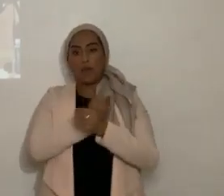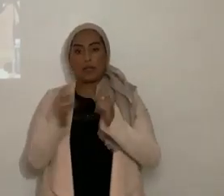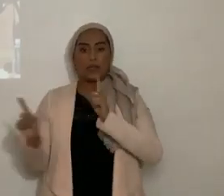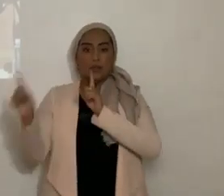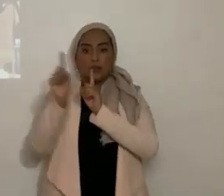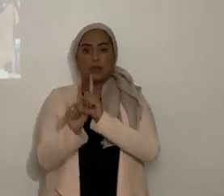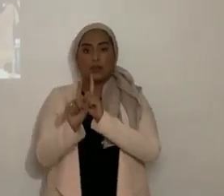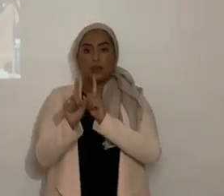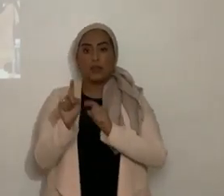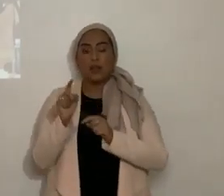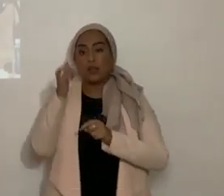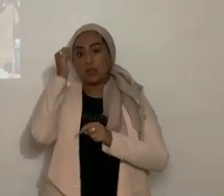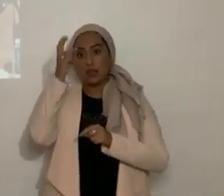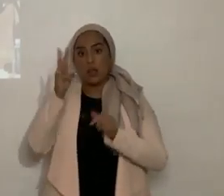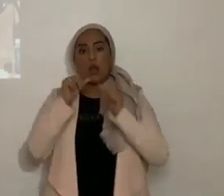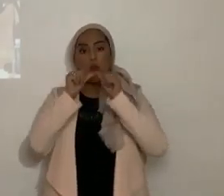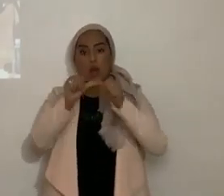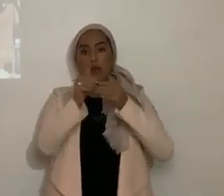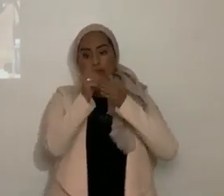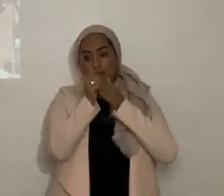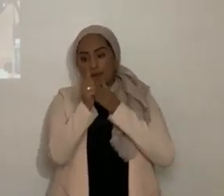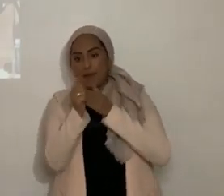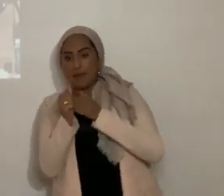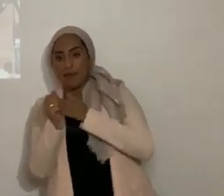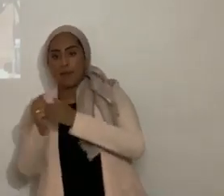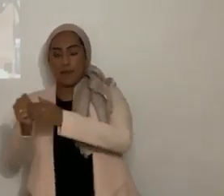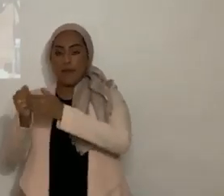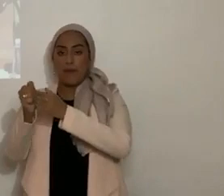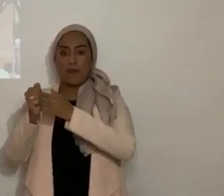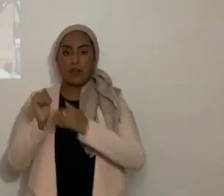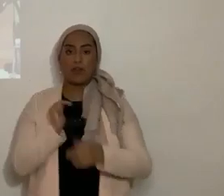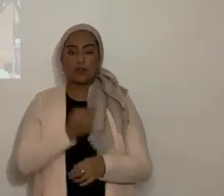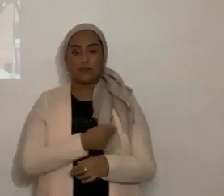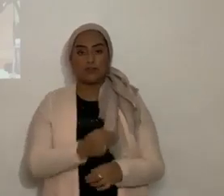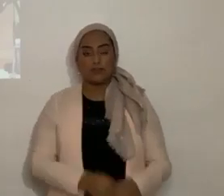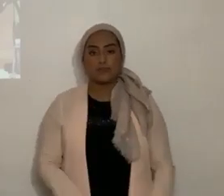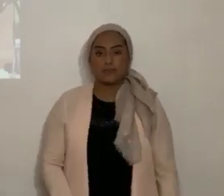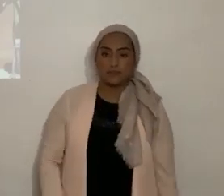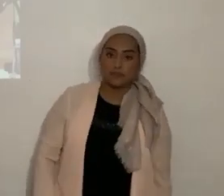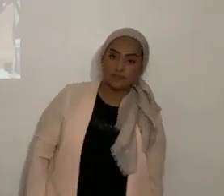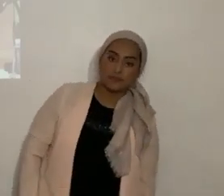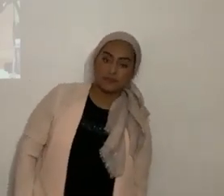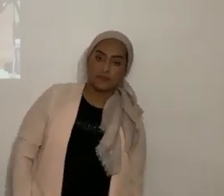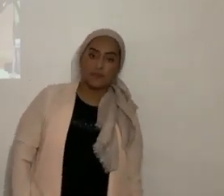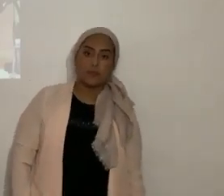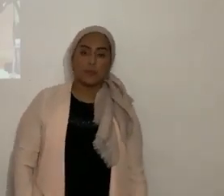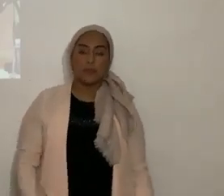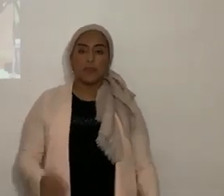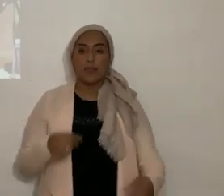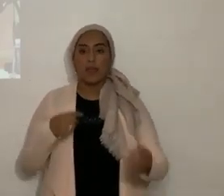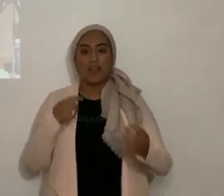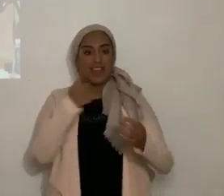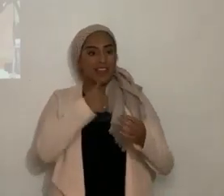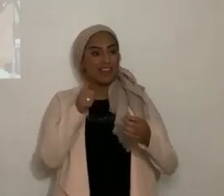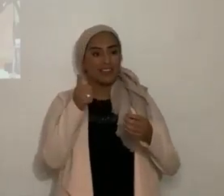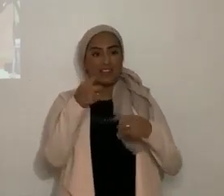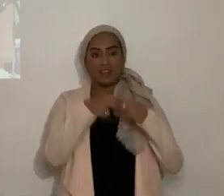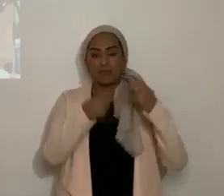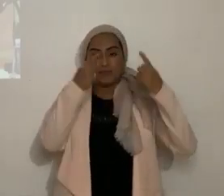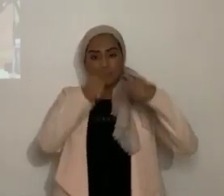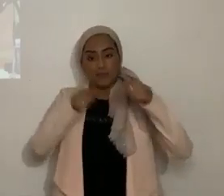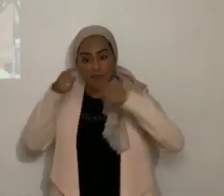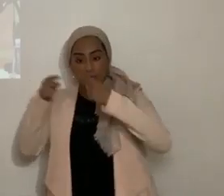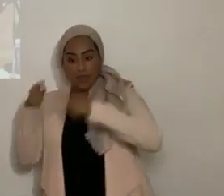nuestro lado, izquierda, derecha, no, Él va adelante de nosotros. Entonces viene la tribulación